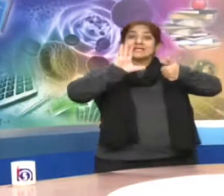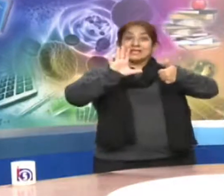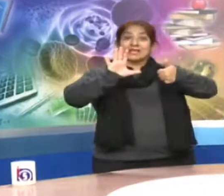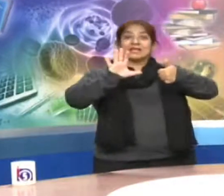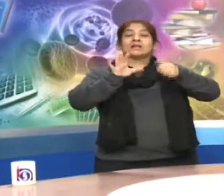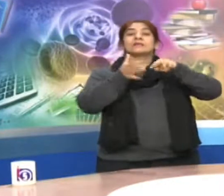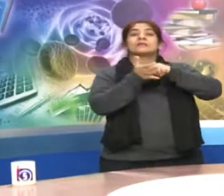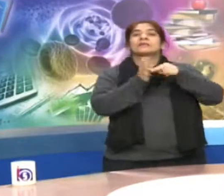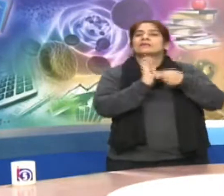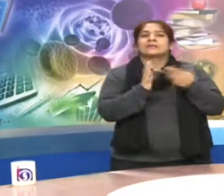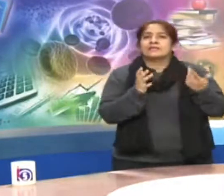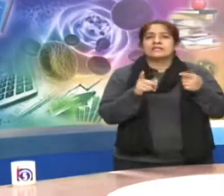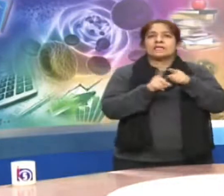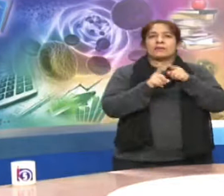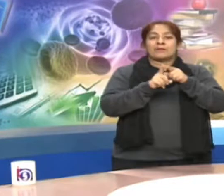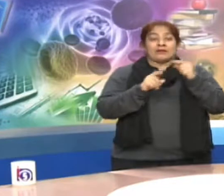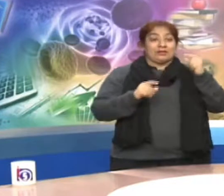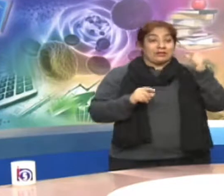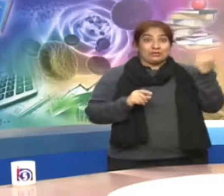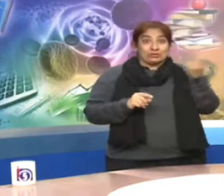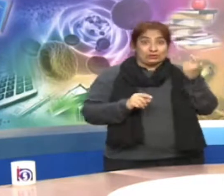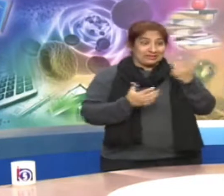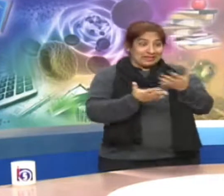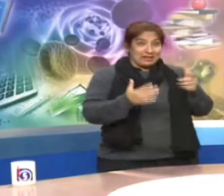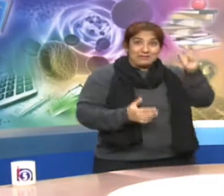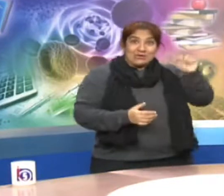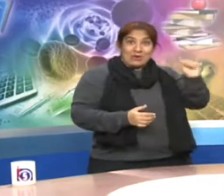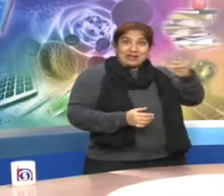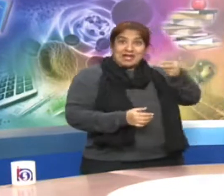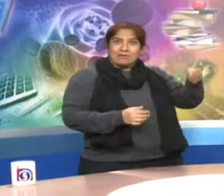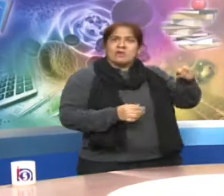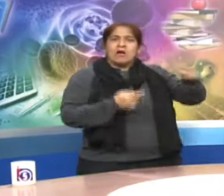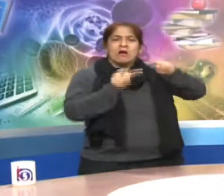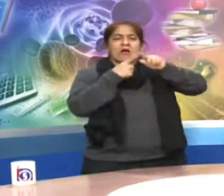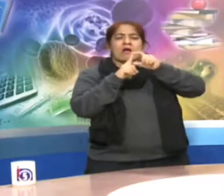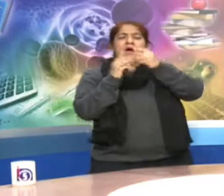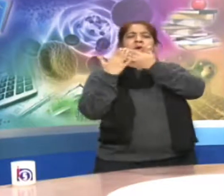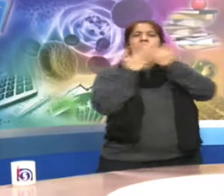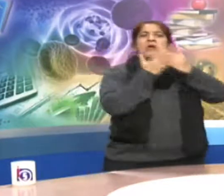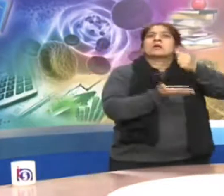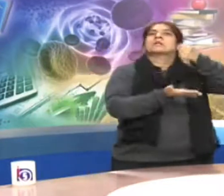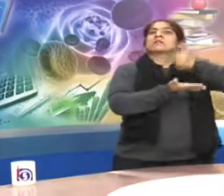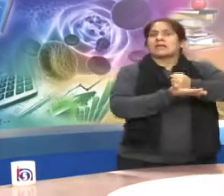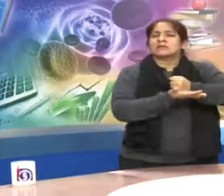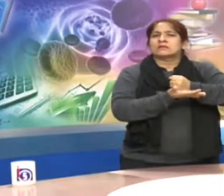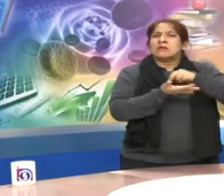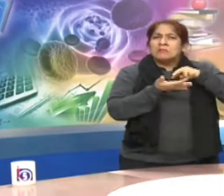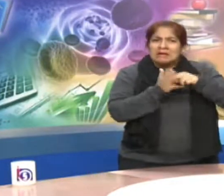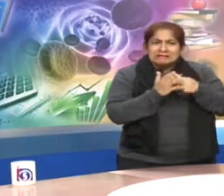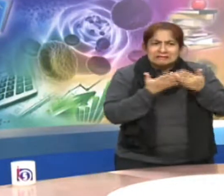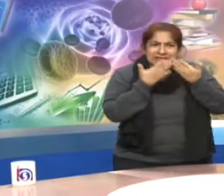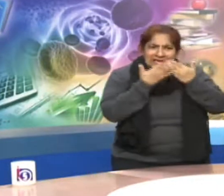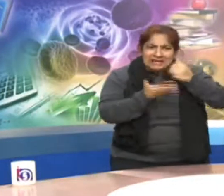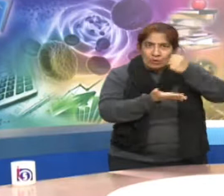Welcome back. So the sixth point is right to consumer education.